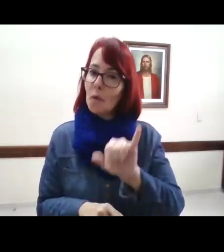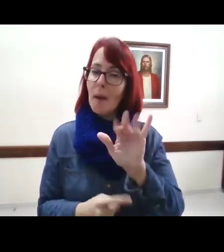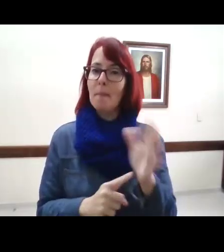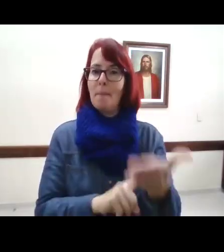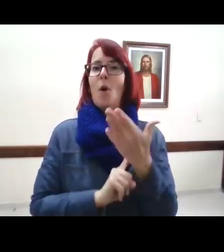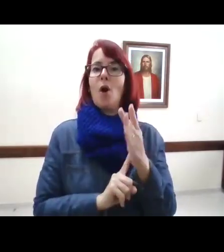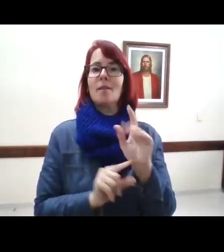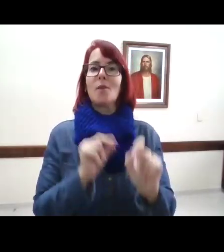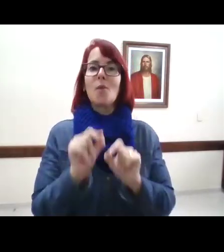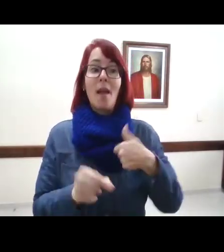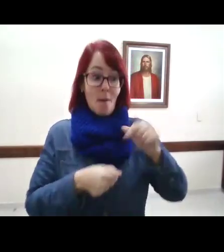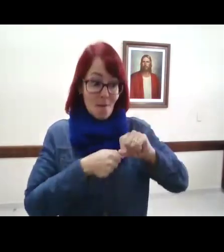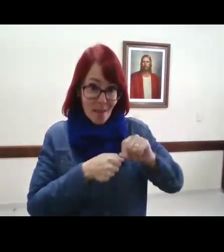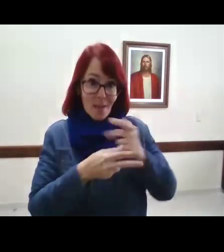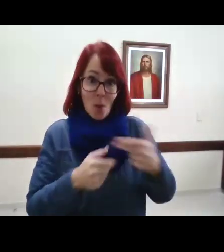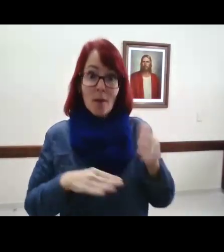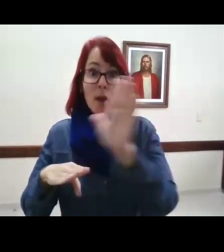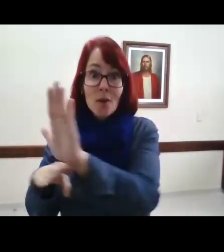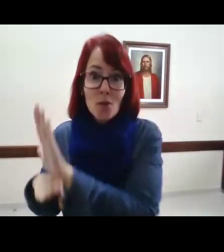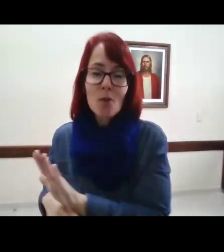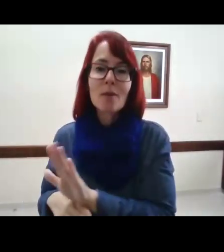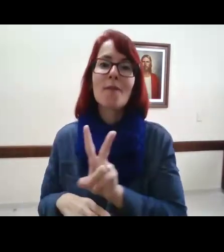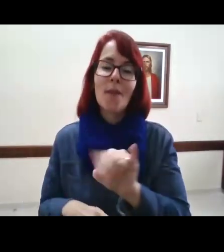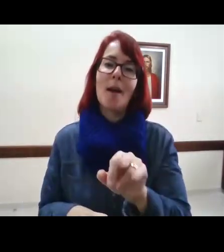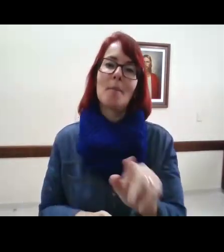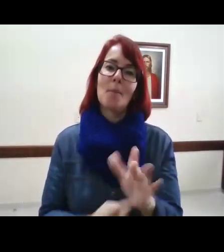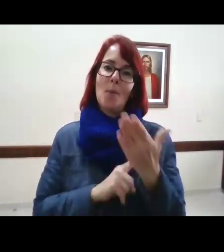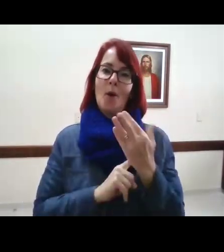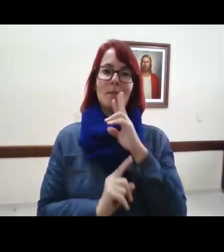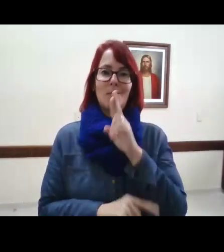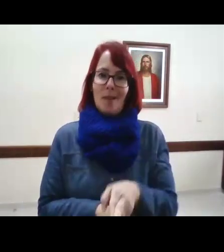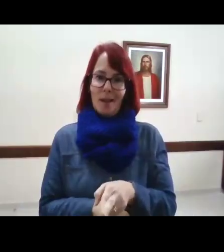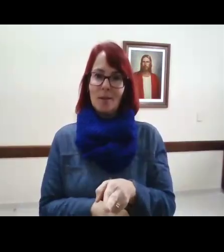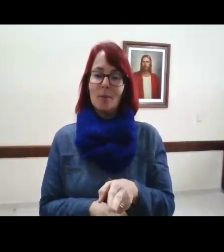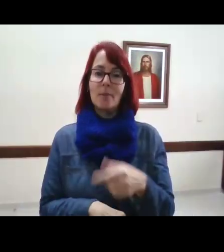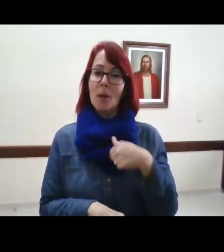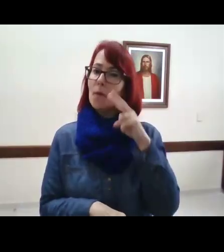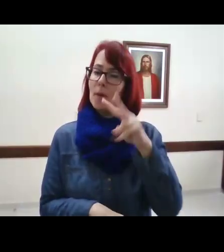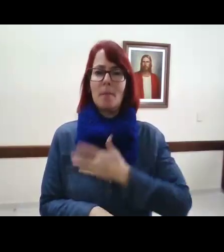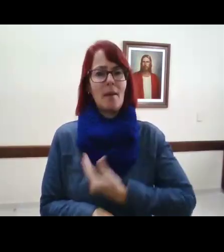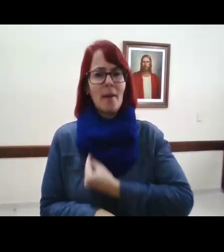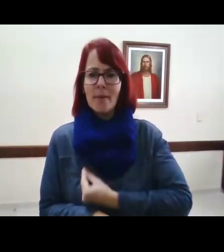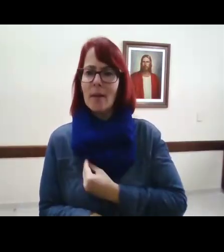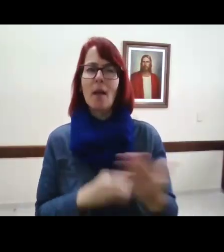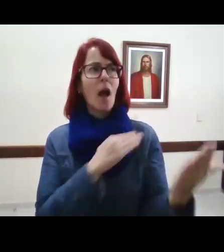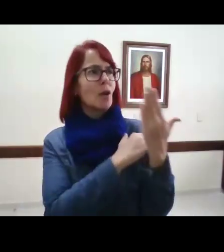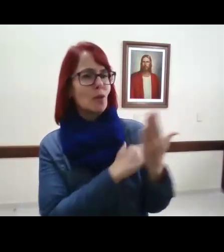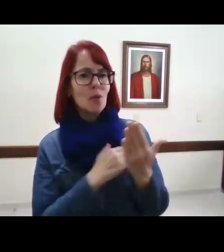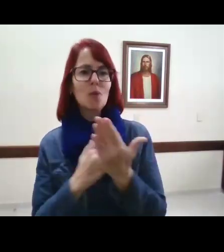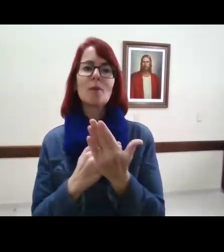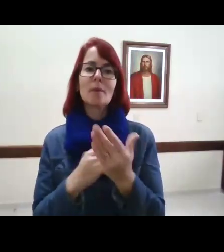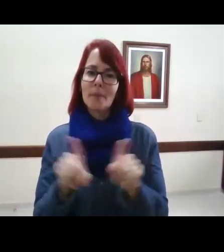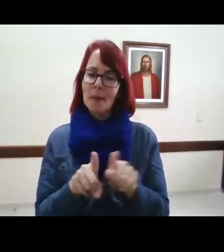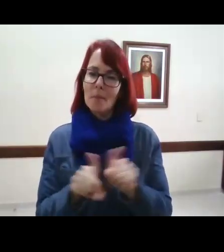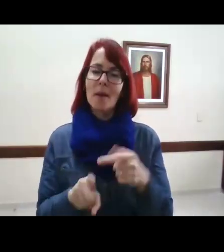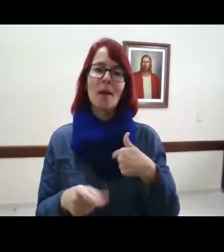resultado daqueles momentos que a gente ajuda, né? E também eu vi hoje esses momentos que pessoas me ajudaram, né? Que o Senhor me ajudou. E eu